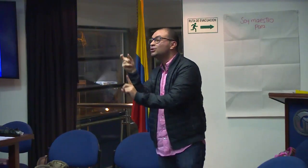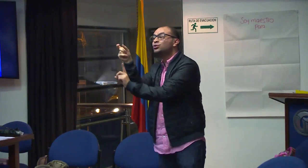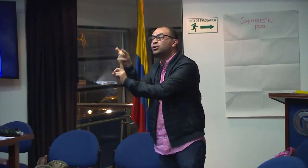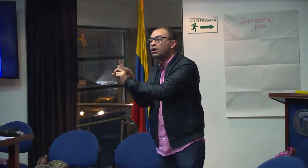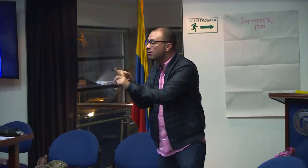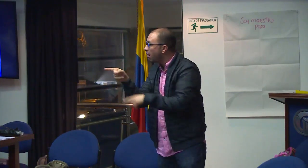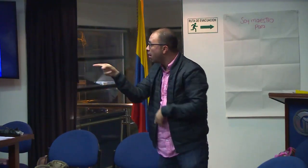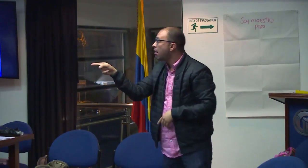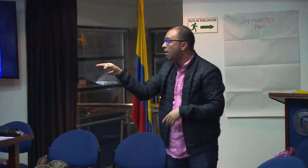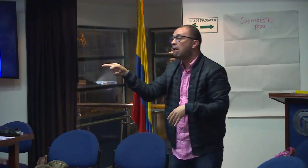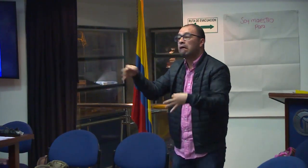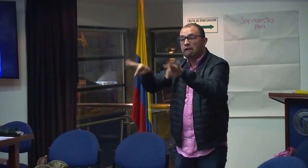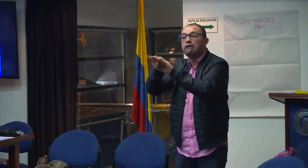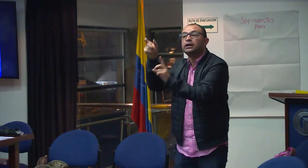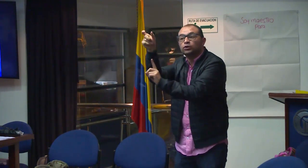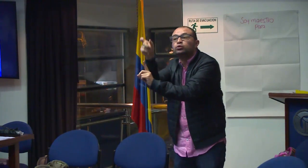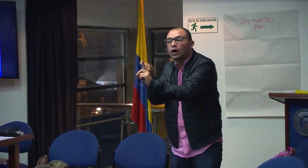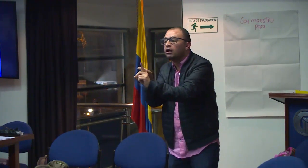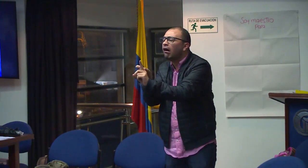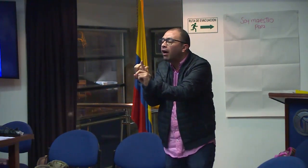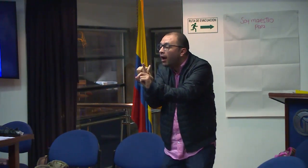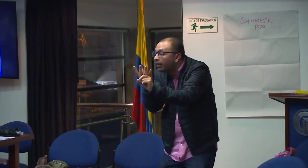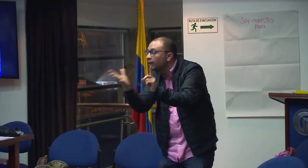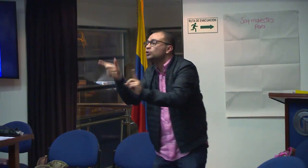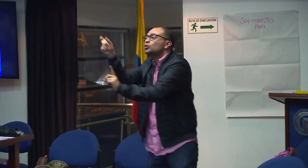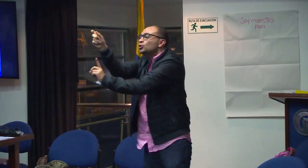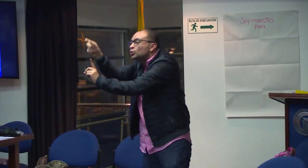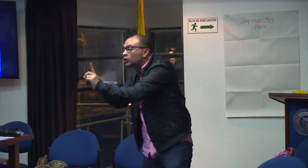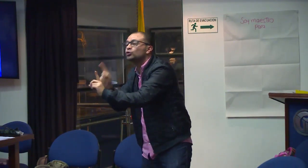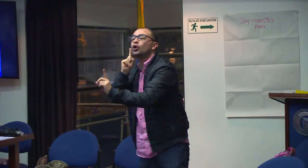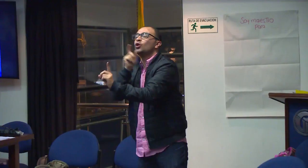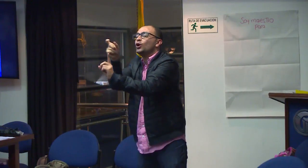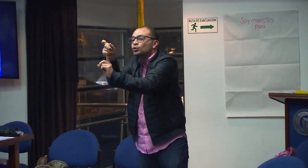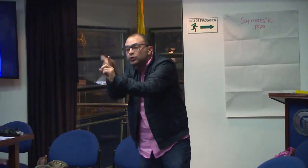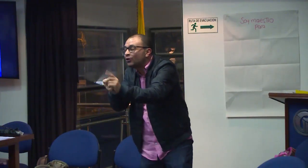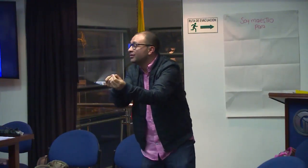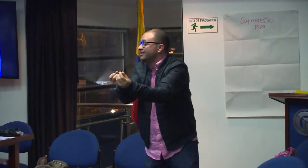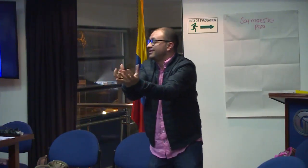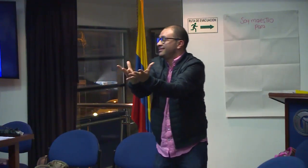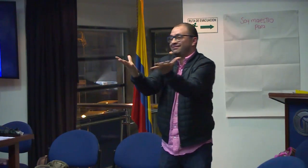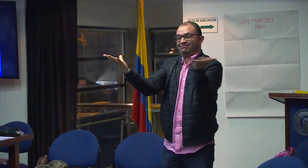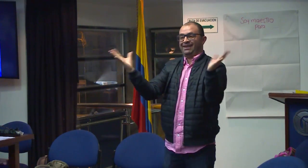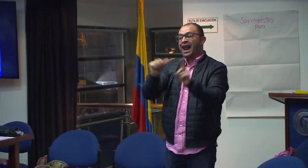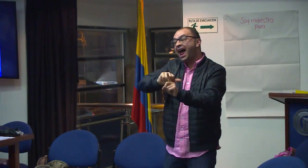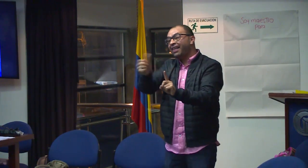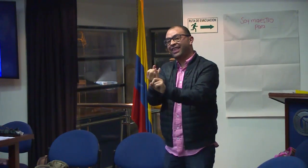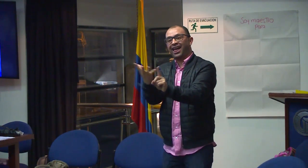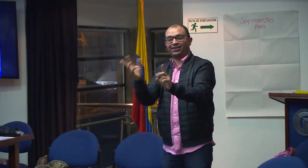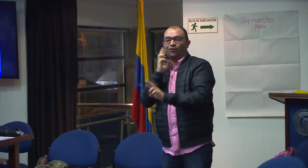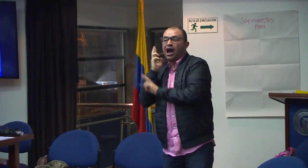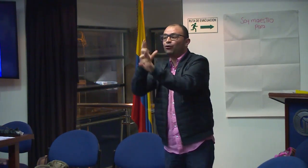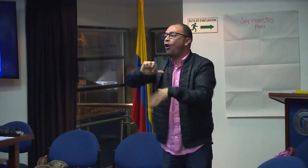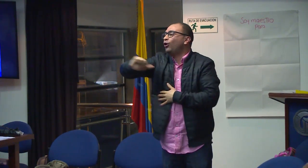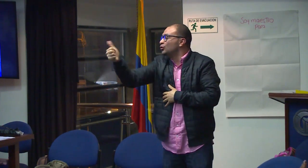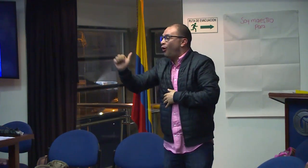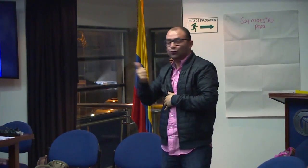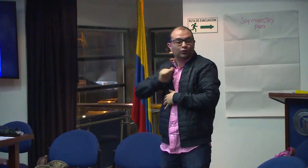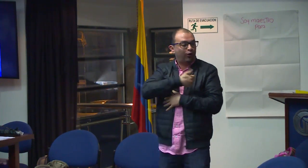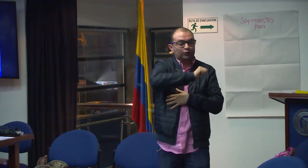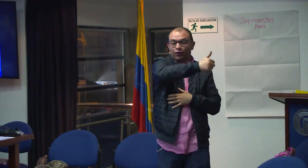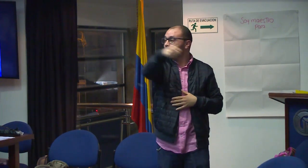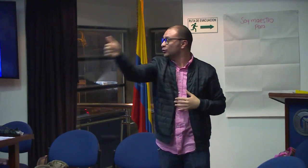Cuando el profesor David hablaba, hablaba del sujeto. Un sujeto que reconoce a otro sujeto.